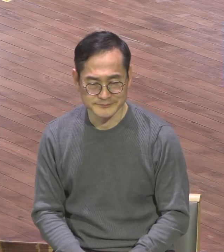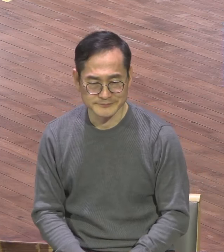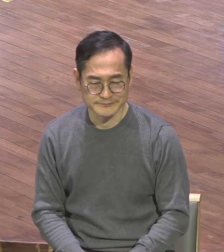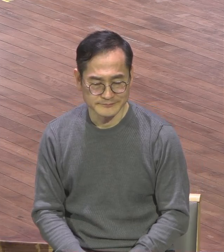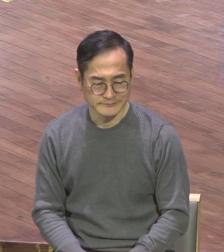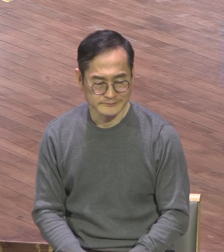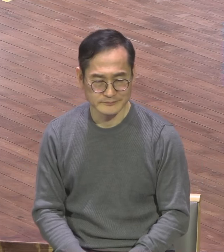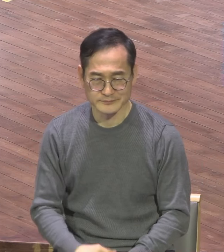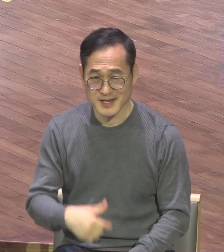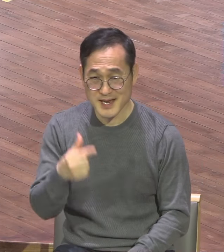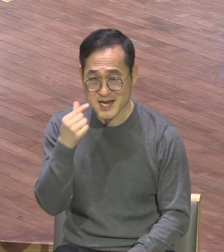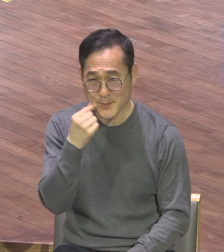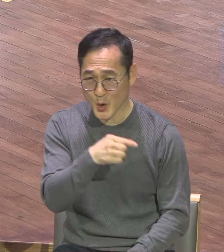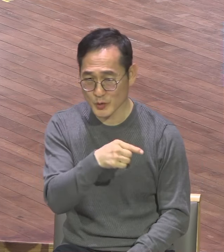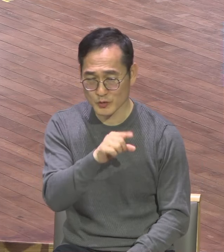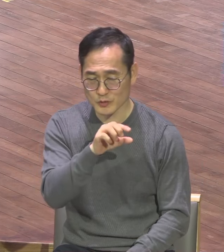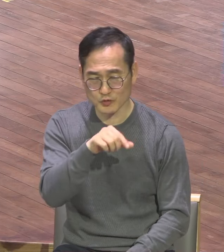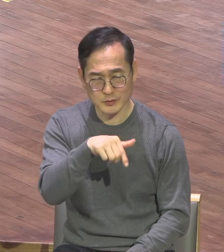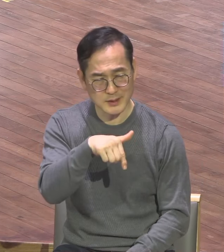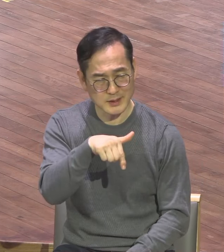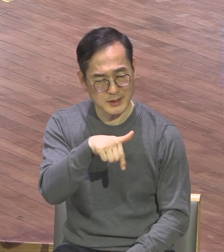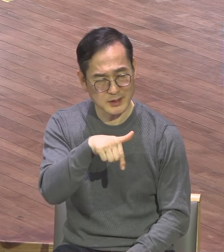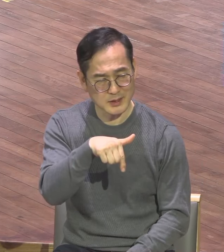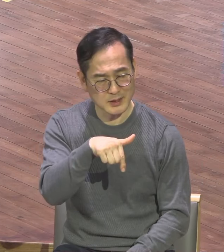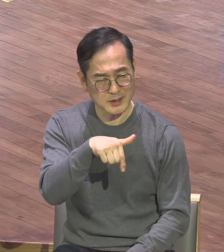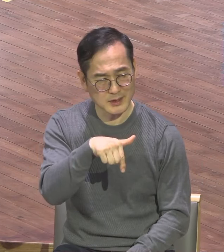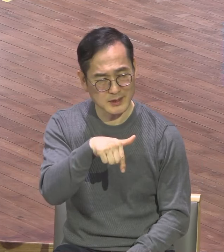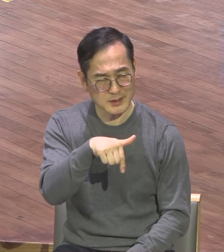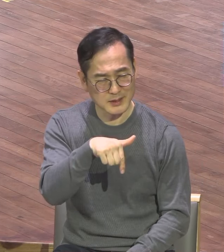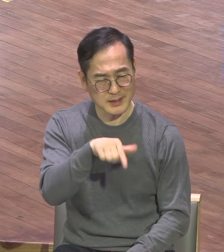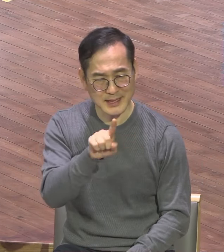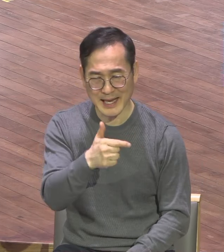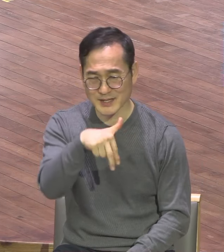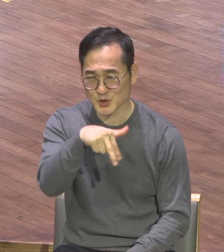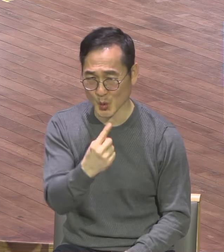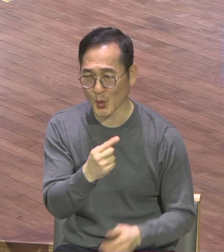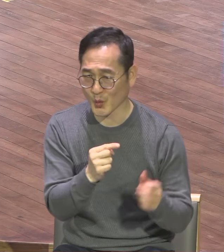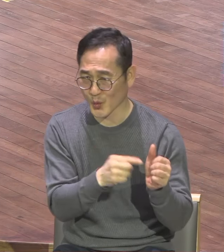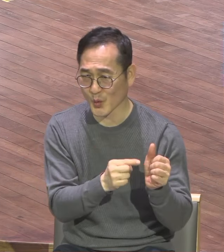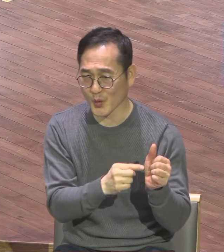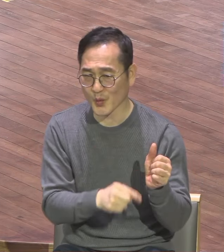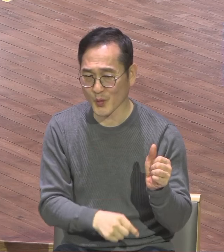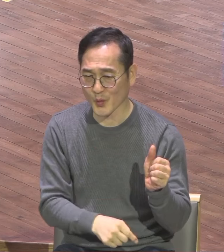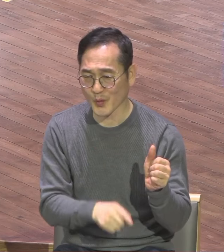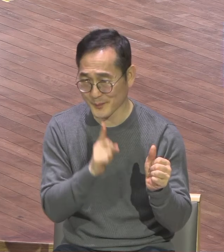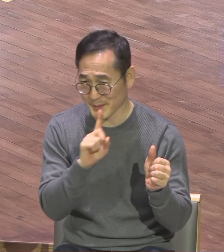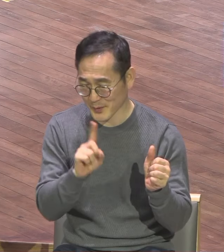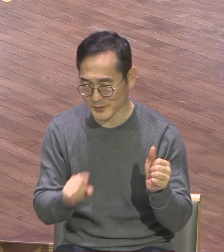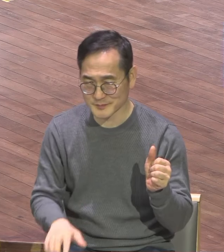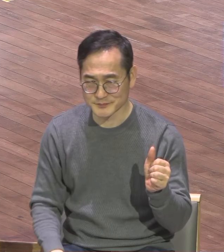일본의 유명한 신학자 우치무라 간조 뭐 유명하잖아요. 이분이 이런 말을 했습니다. 만약